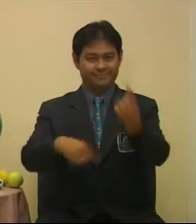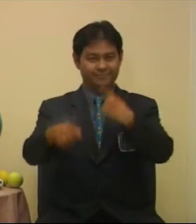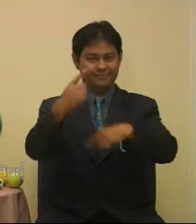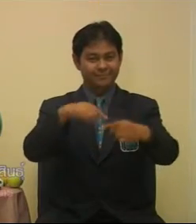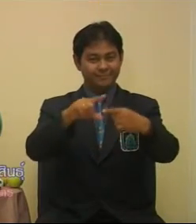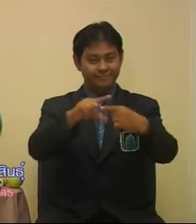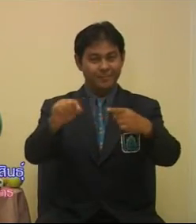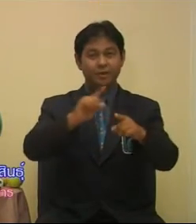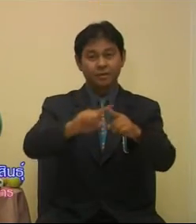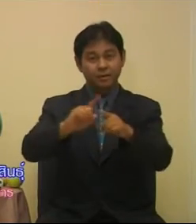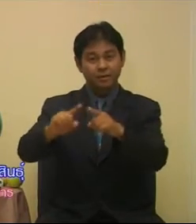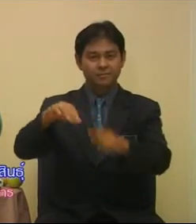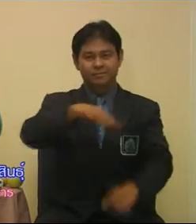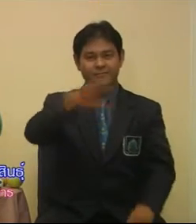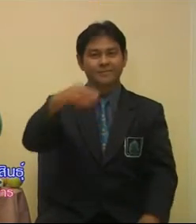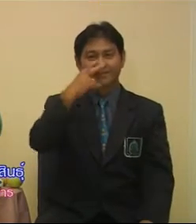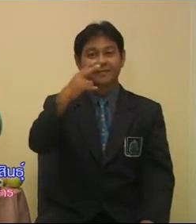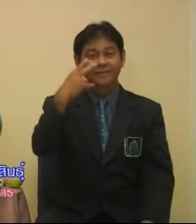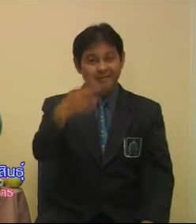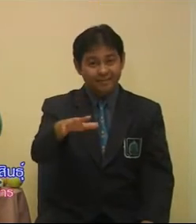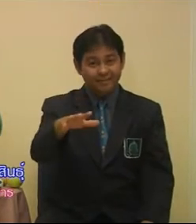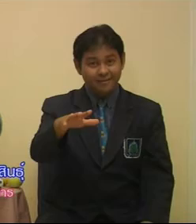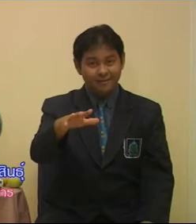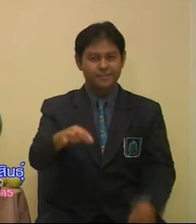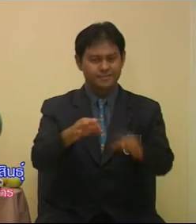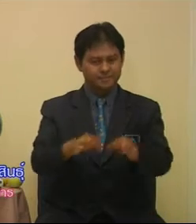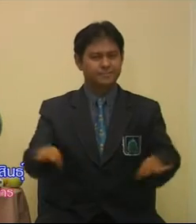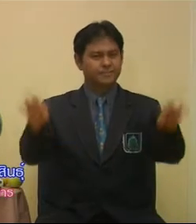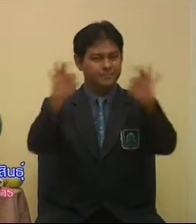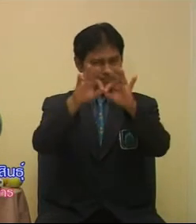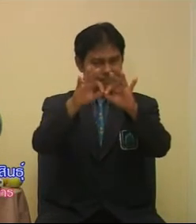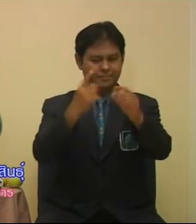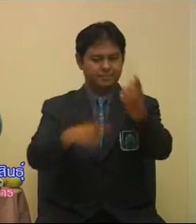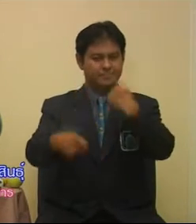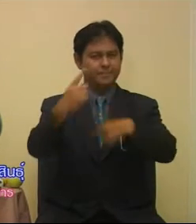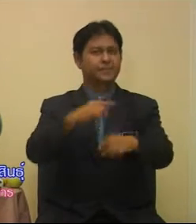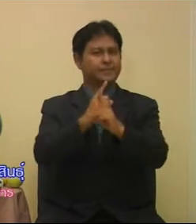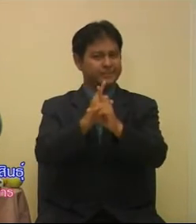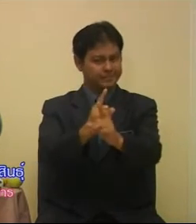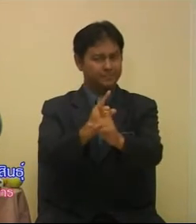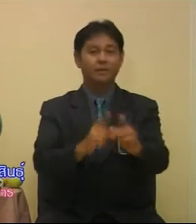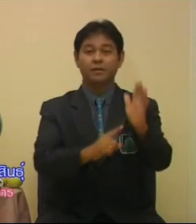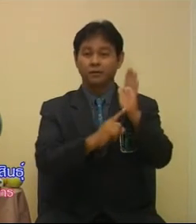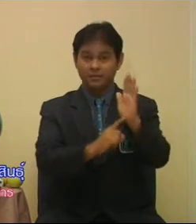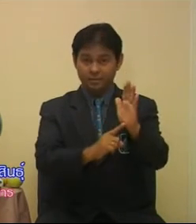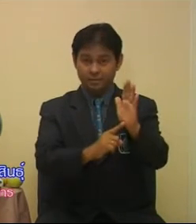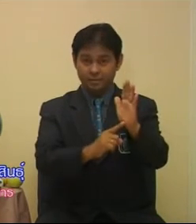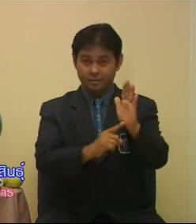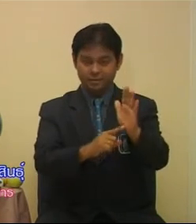ทุกท่านได้ชมสัญลักษณ์แทนการเคลื่อนไหวแบบต่างๆกันไปแล้วนะครับทิศทางการเคลื่อนไหวของมือเป็นอง